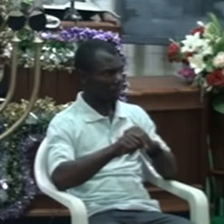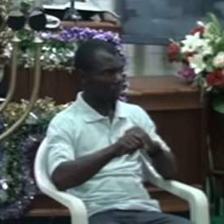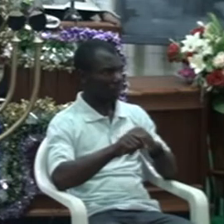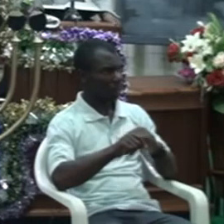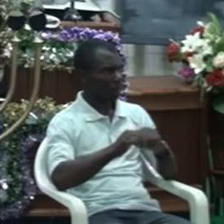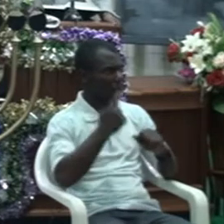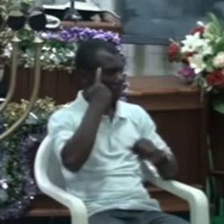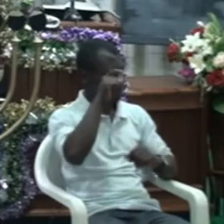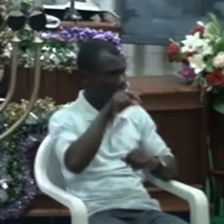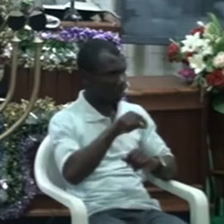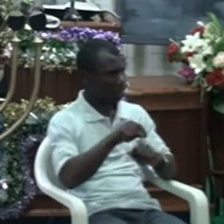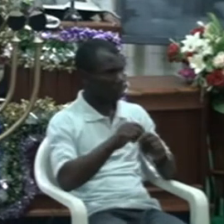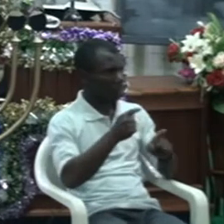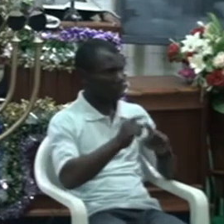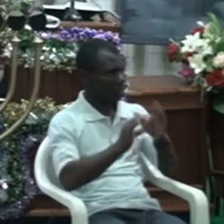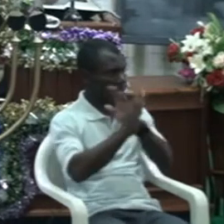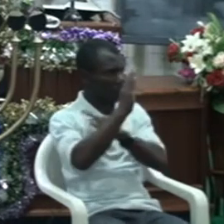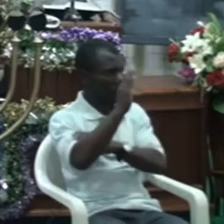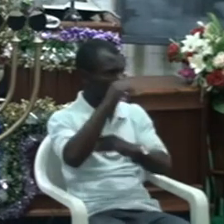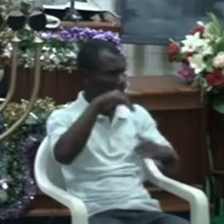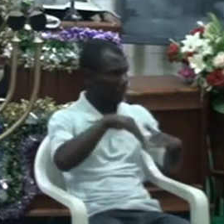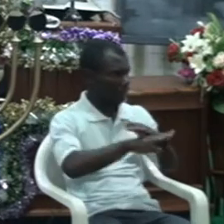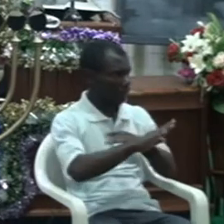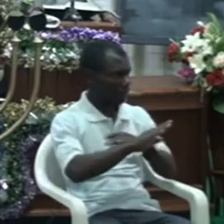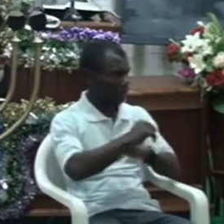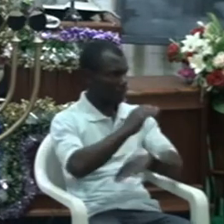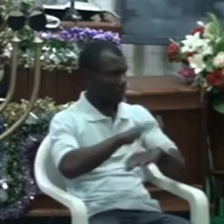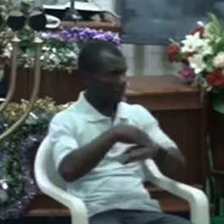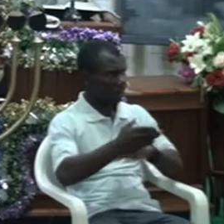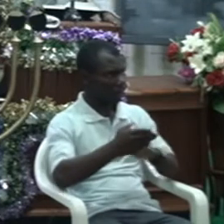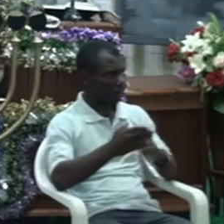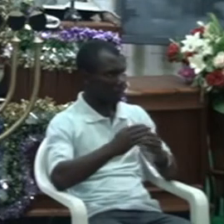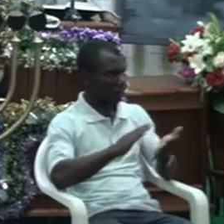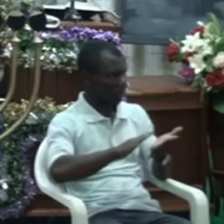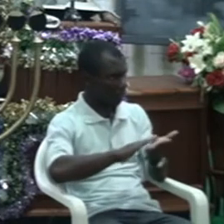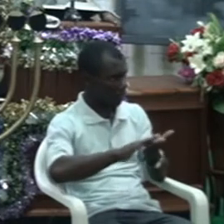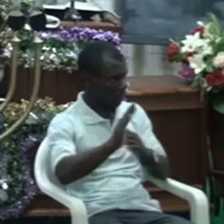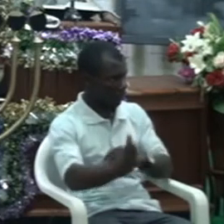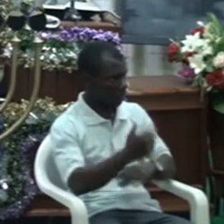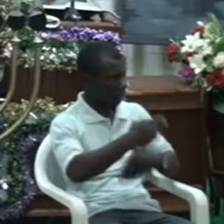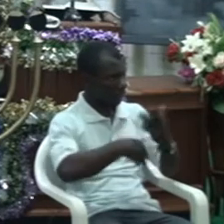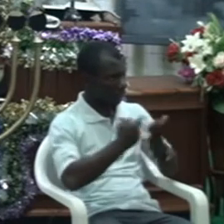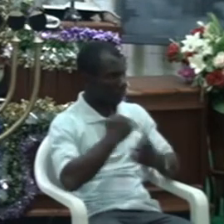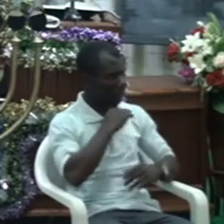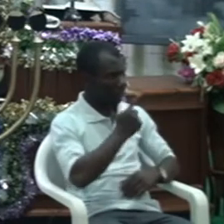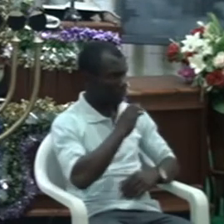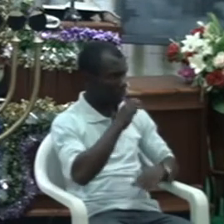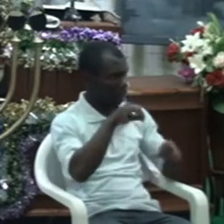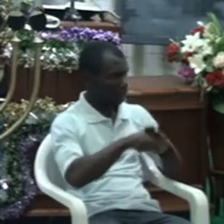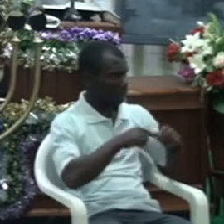c'est pour que la parole de Dieu puisse entrer et qu'elle puisse balayer toute souillure qu'il y a dans le